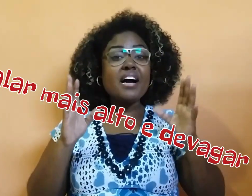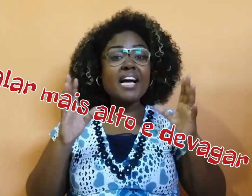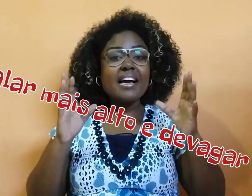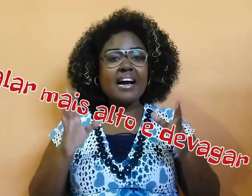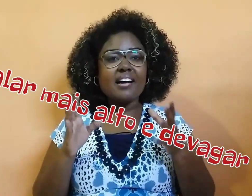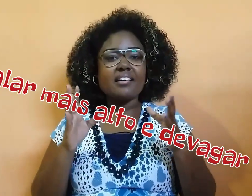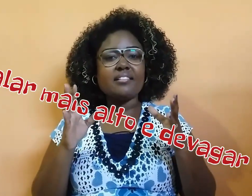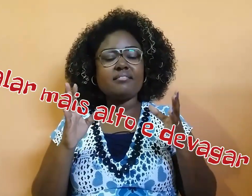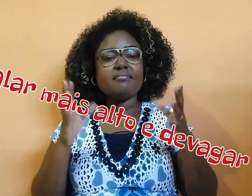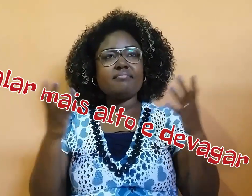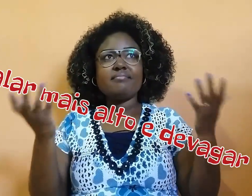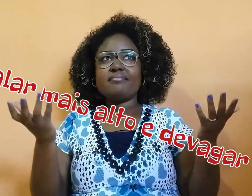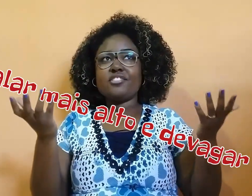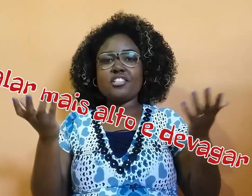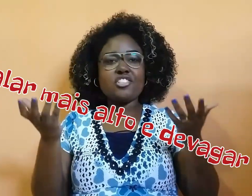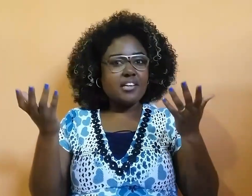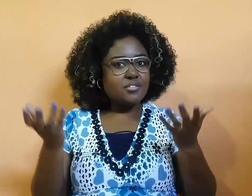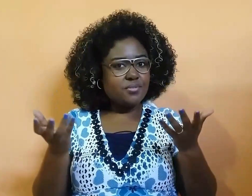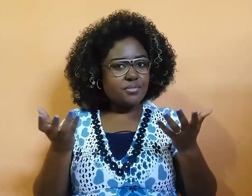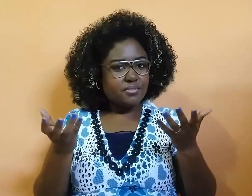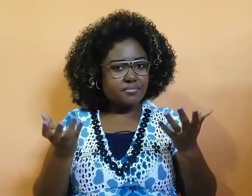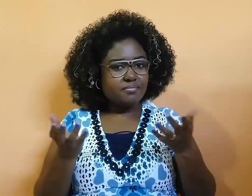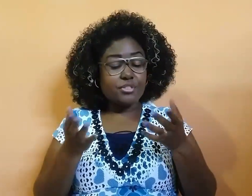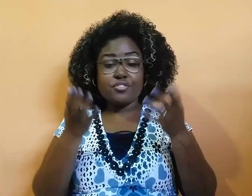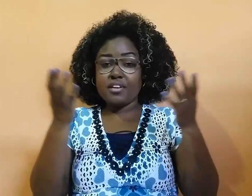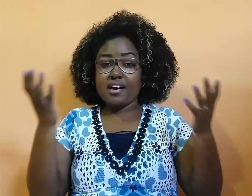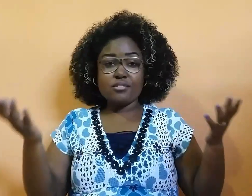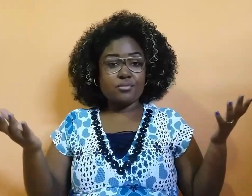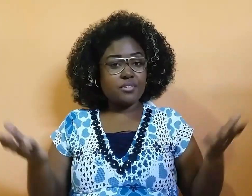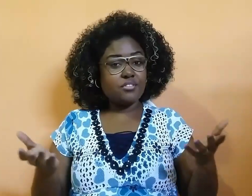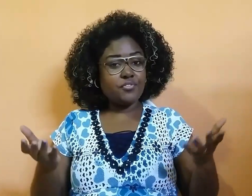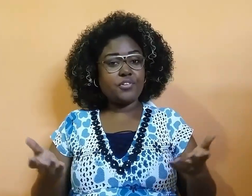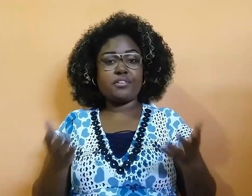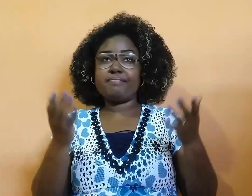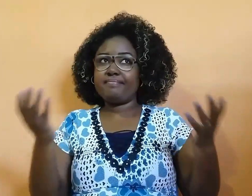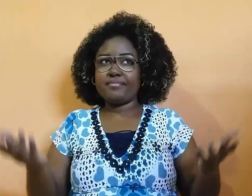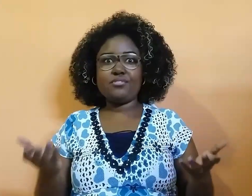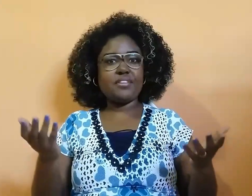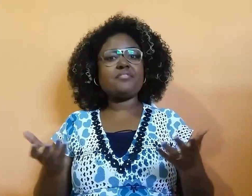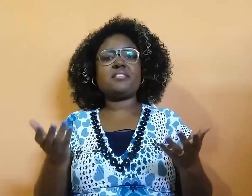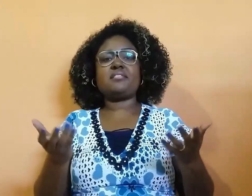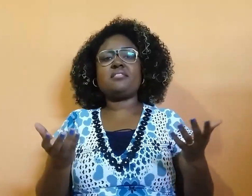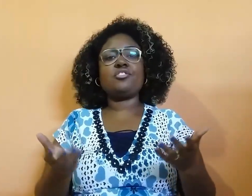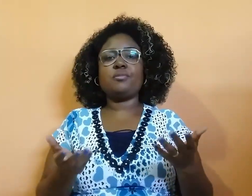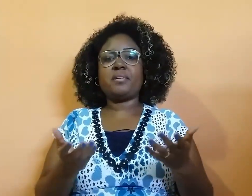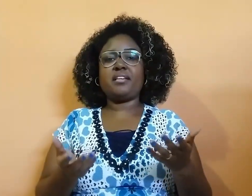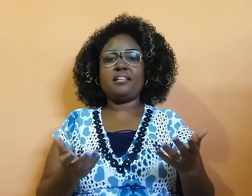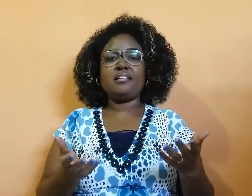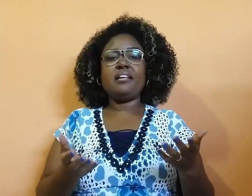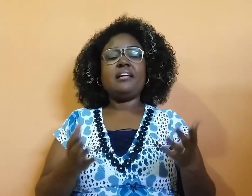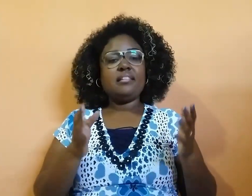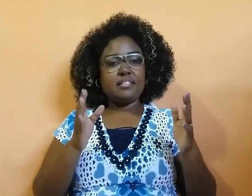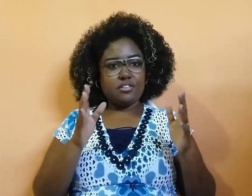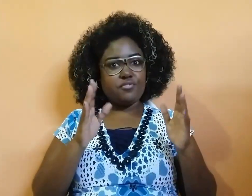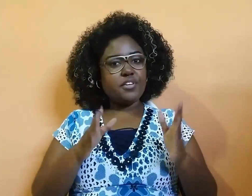devagar a gente ele é surdo pode falar alto quanto for não vai fazer sentido para ele então